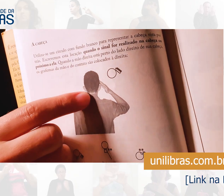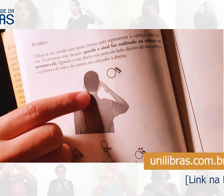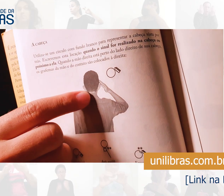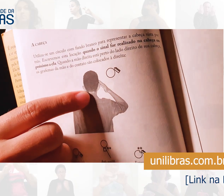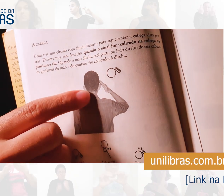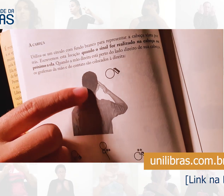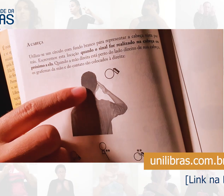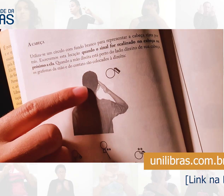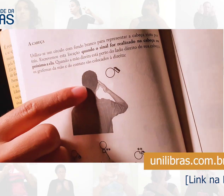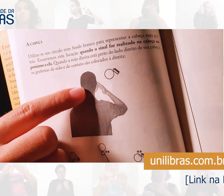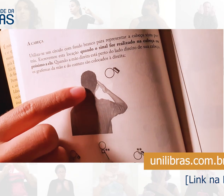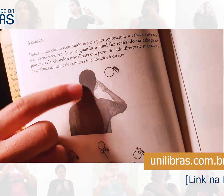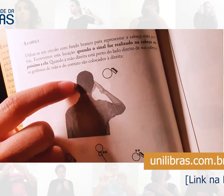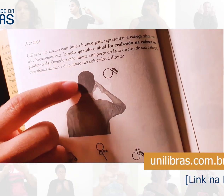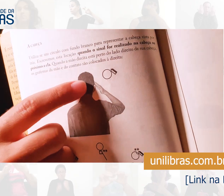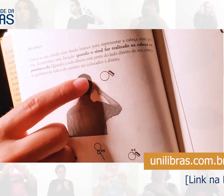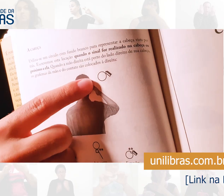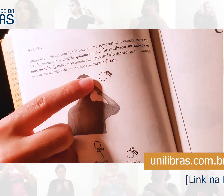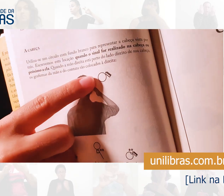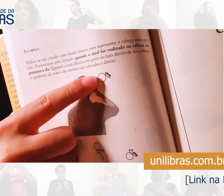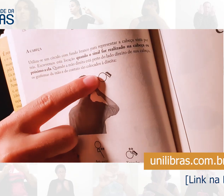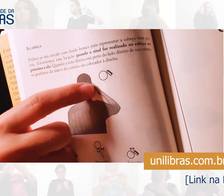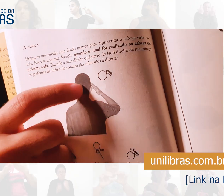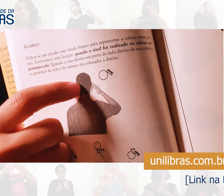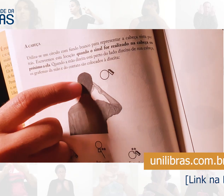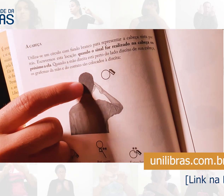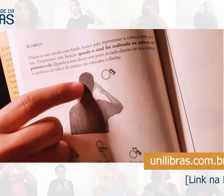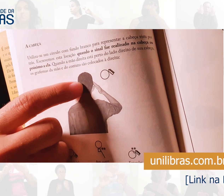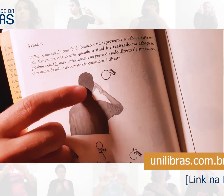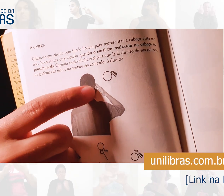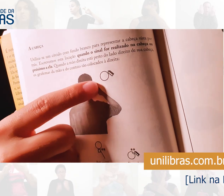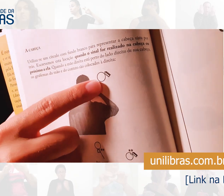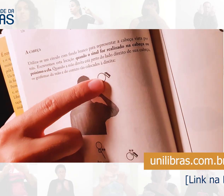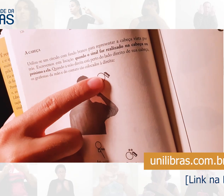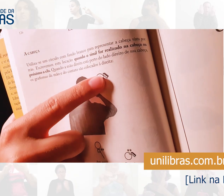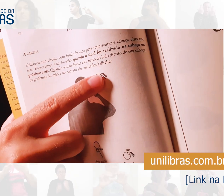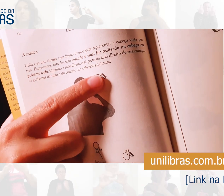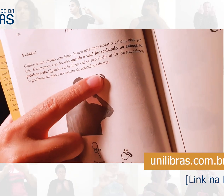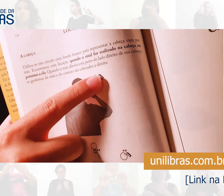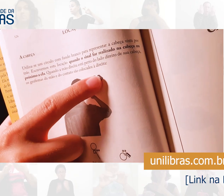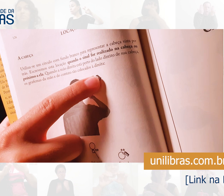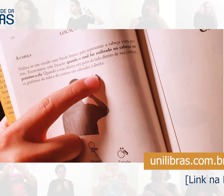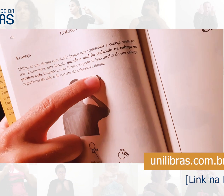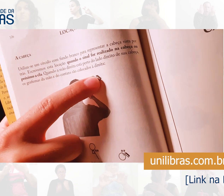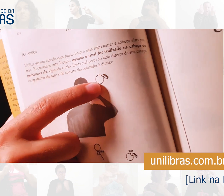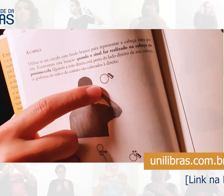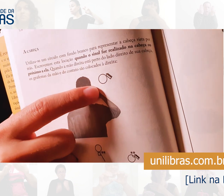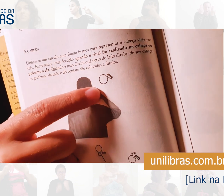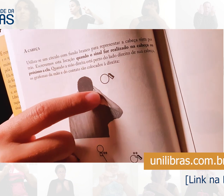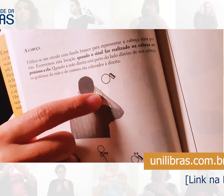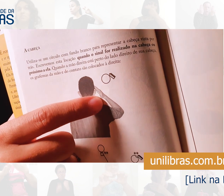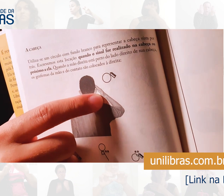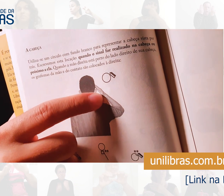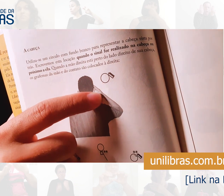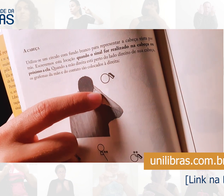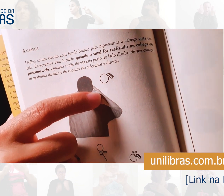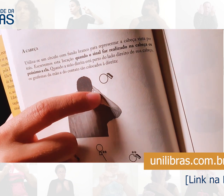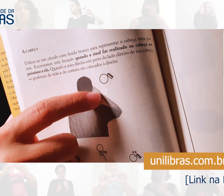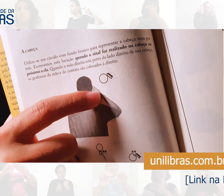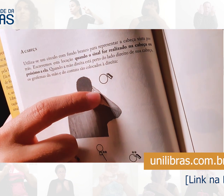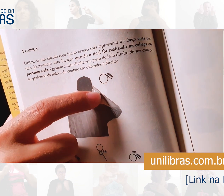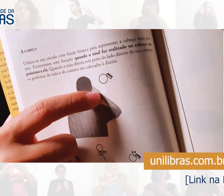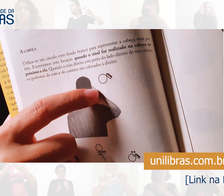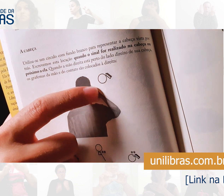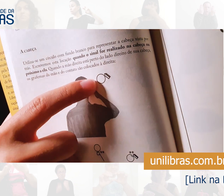E aqui você percebe a lógica, olha, o círculo representa a cabeça, essa mão aqui, a metade preta, representa